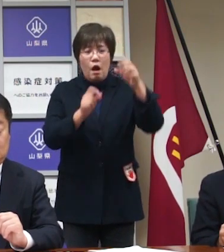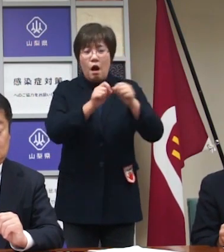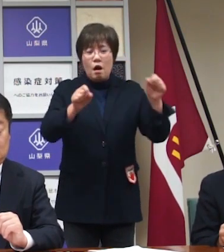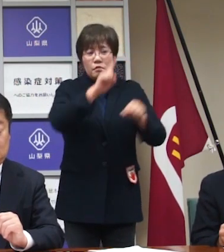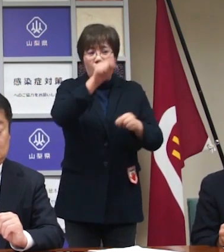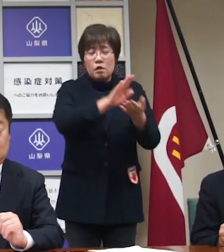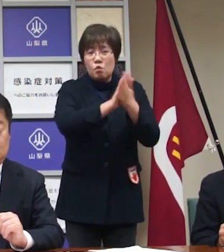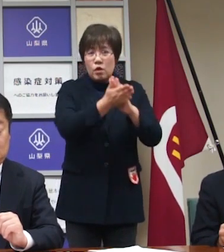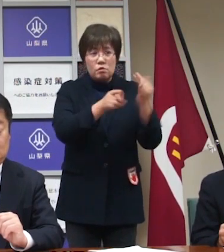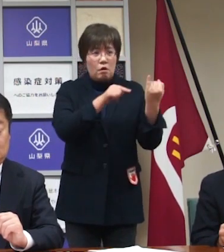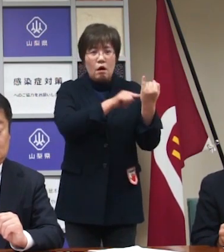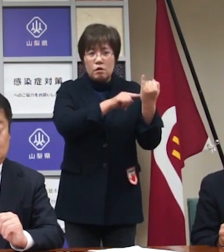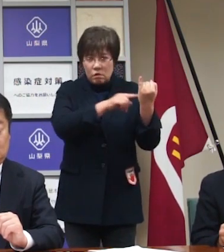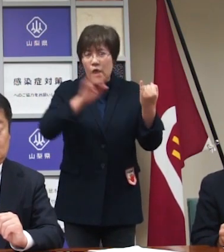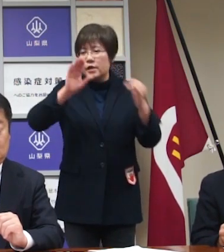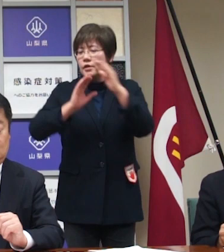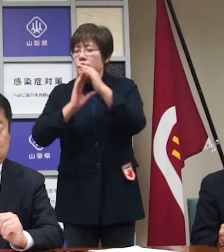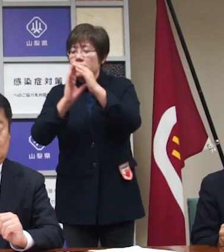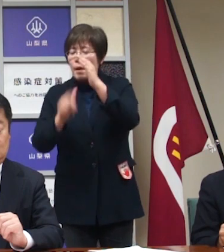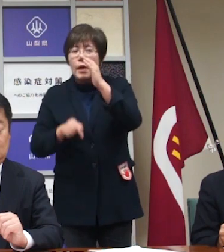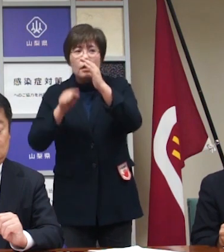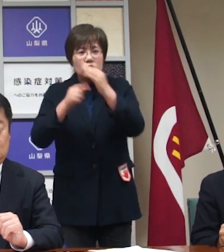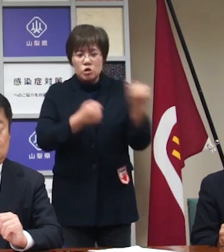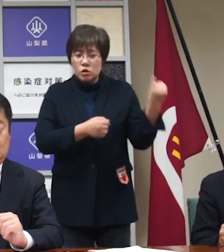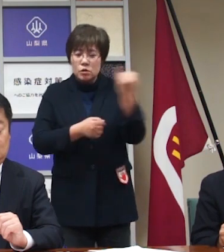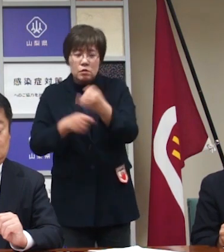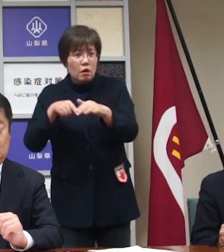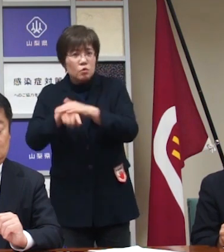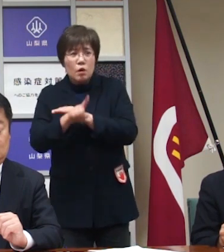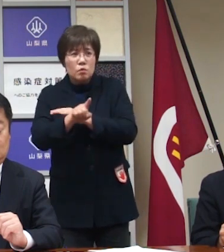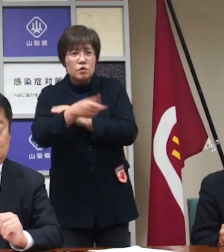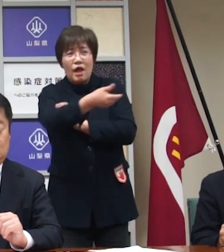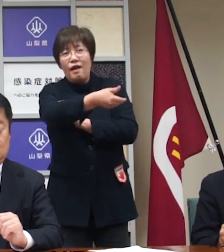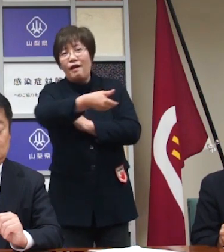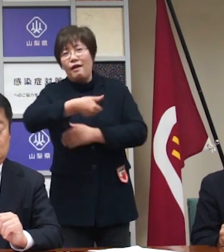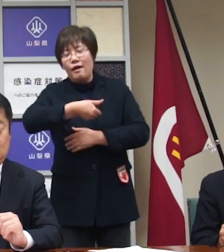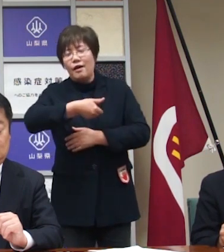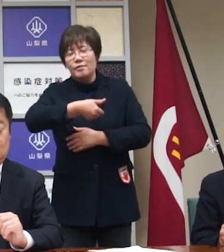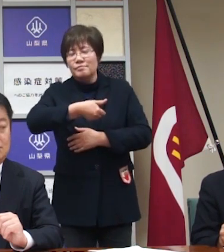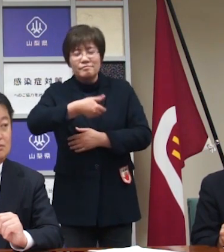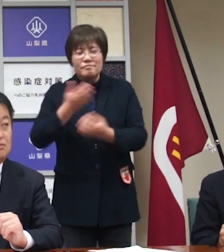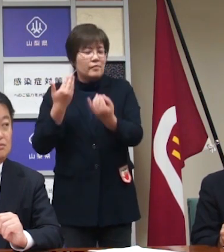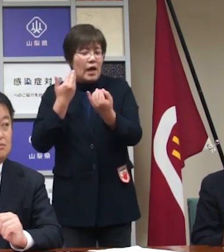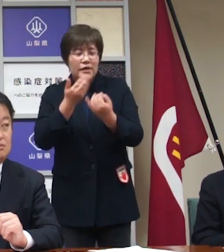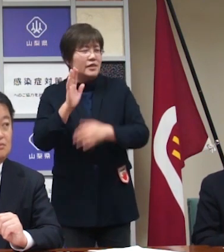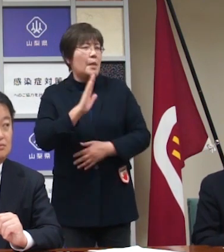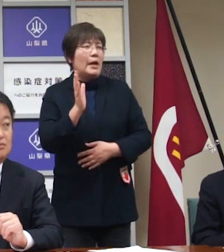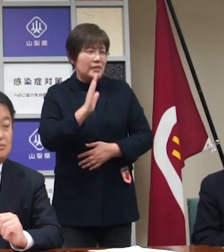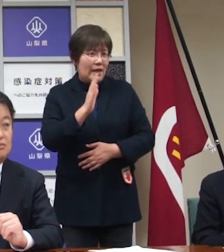由というのはどういうところなんでしょうか。 そこは聞いていません。 あ、